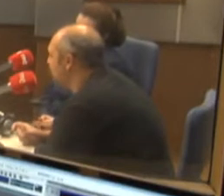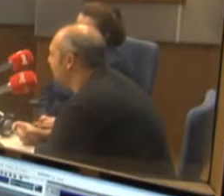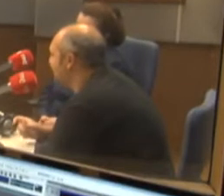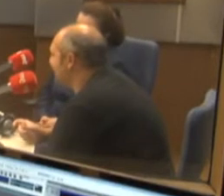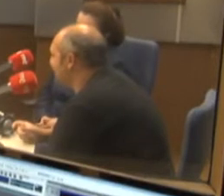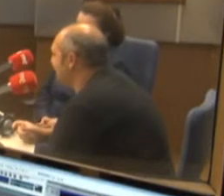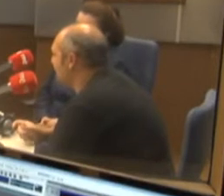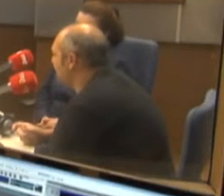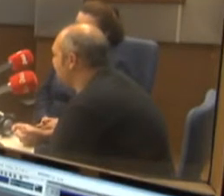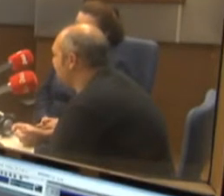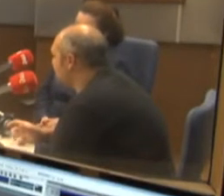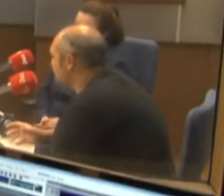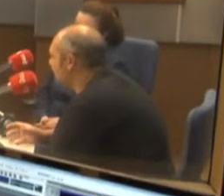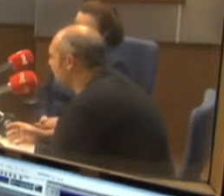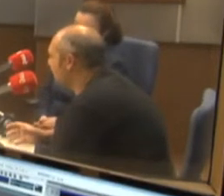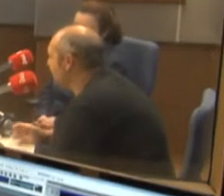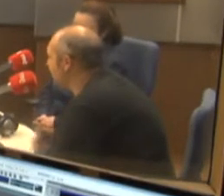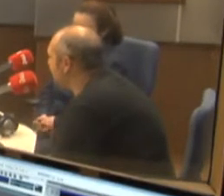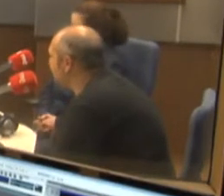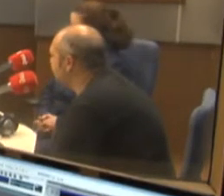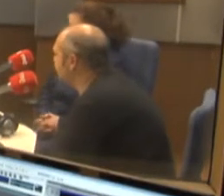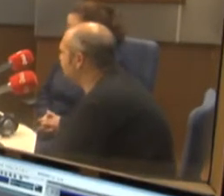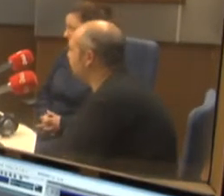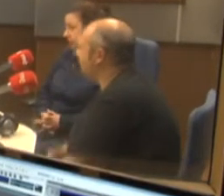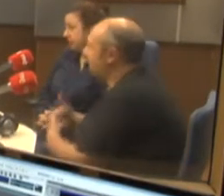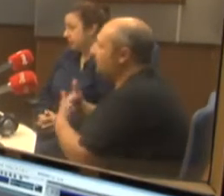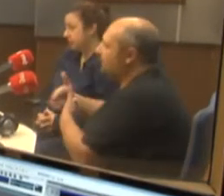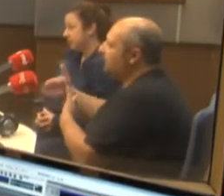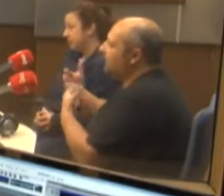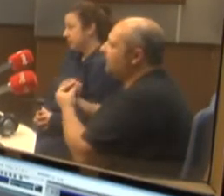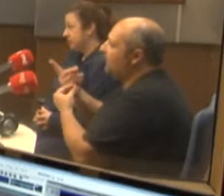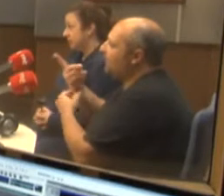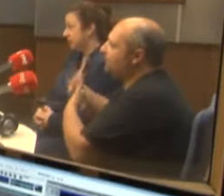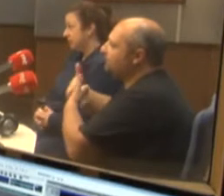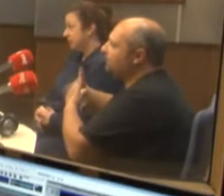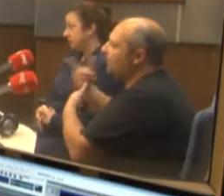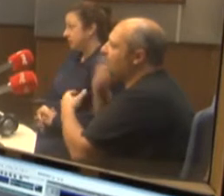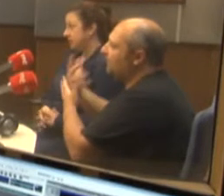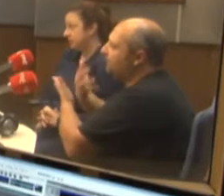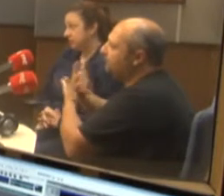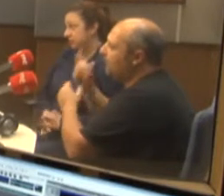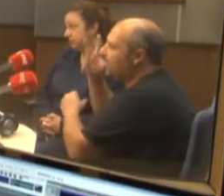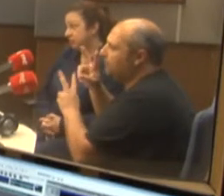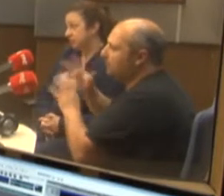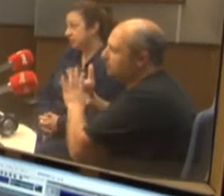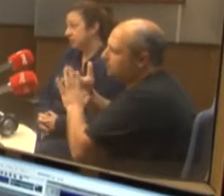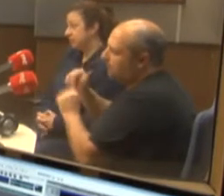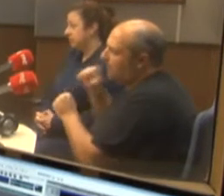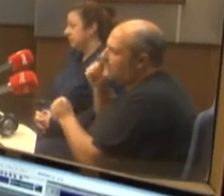usuarios sí que tienen que acudir, casi muchos de ellos, con familiares. Manuela, ya has dicho antes un poquito cómo surge la iniciativa. Es básicamente porque